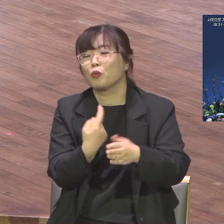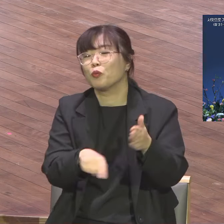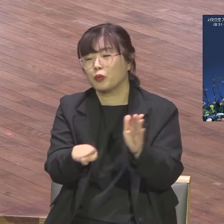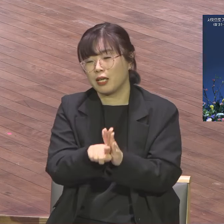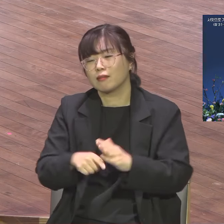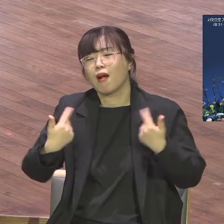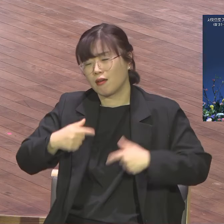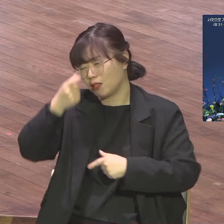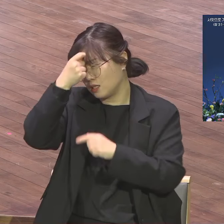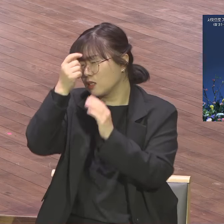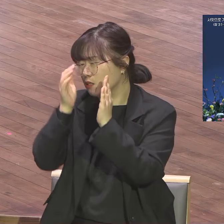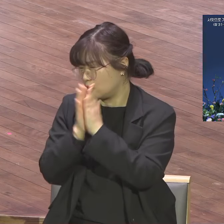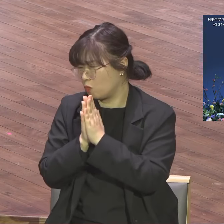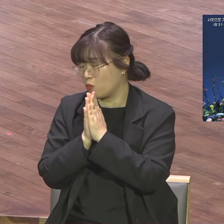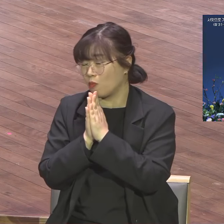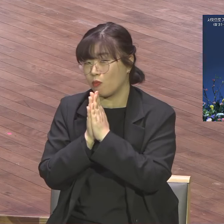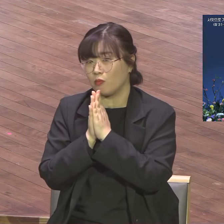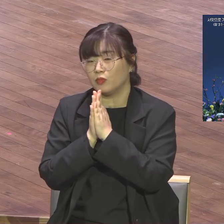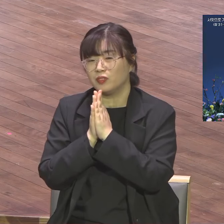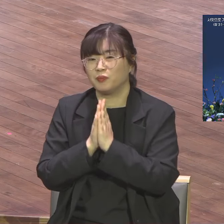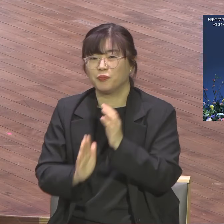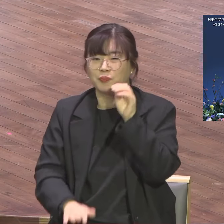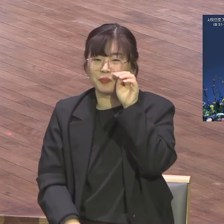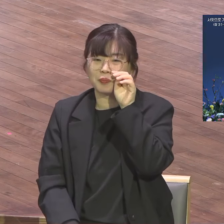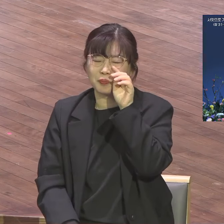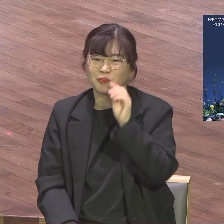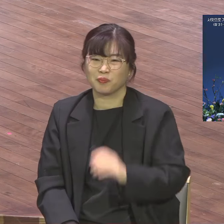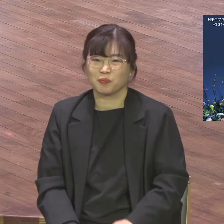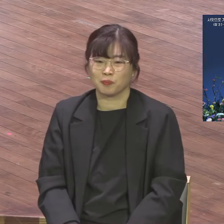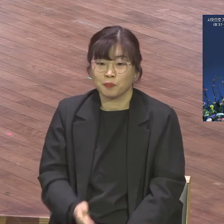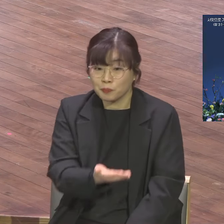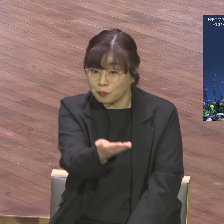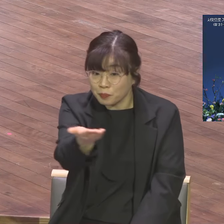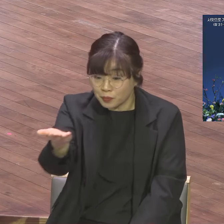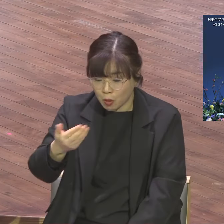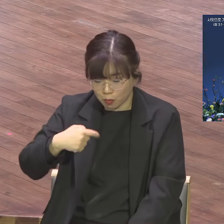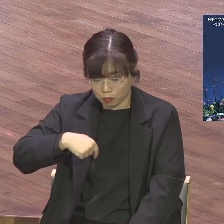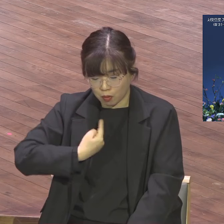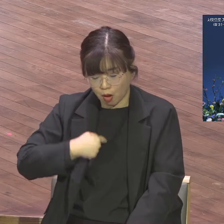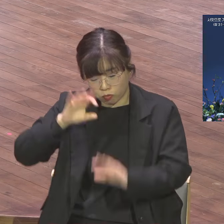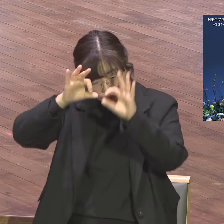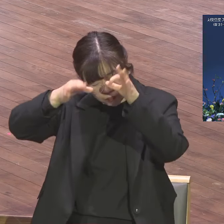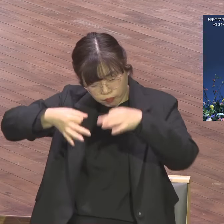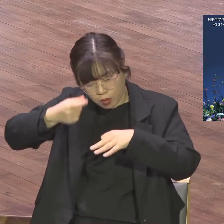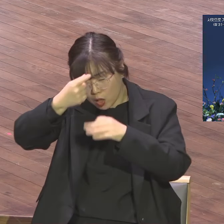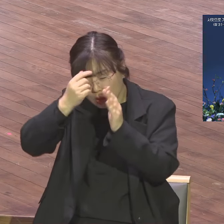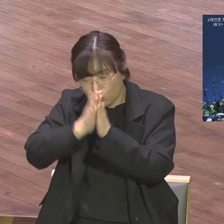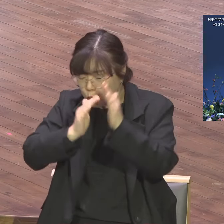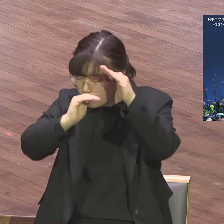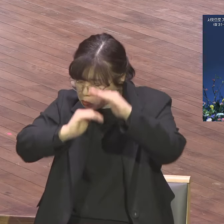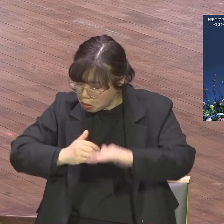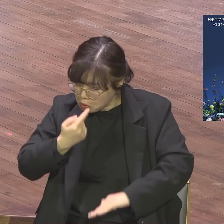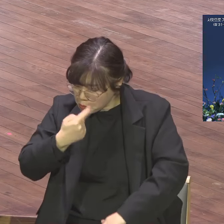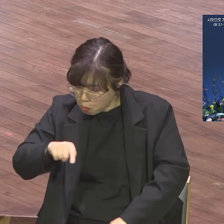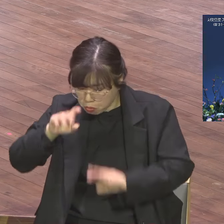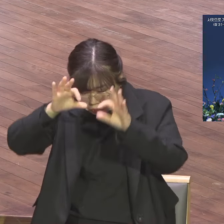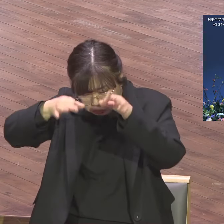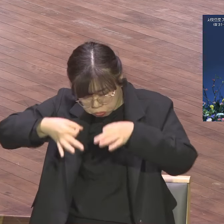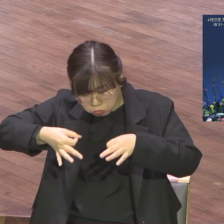되게 해달라고. 여러분이 얼마나 대단한 기도를 하고 있는지 인식을 해야 돼요. 내 기도